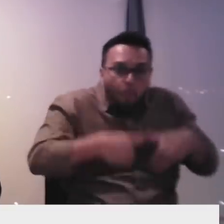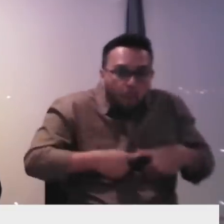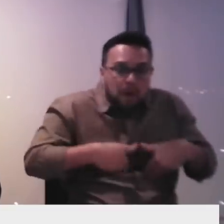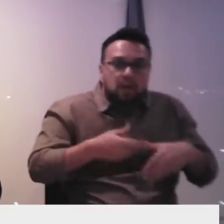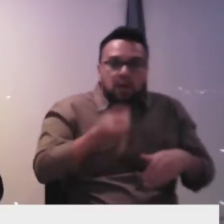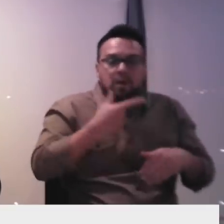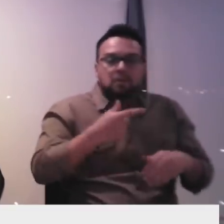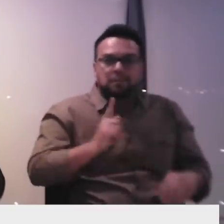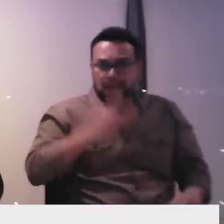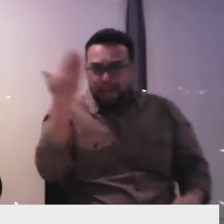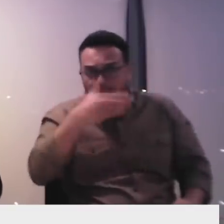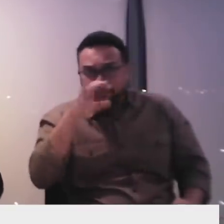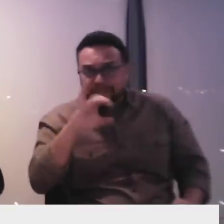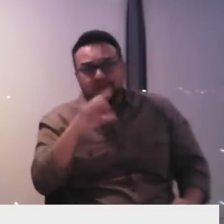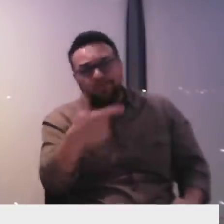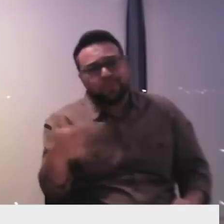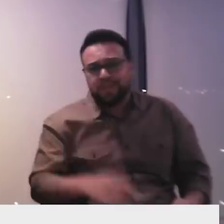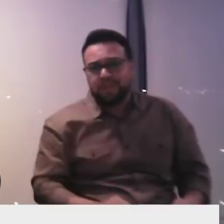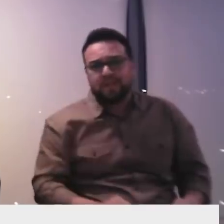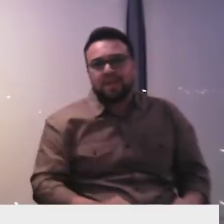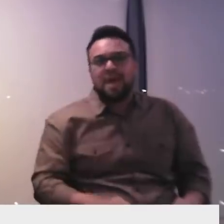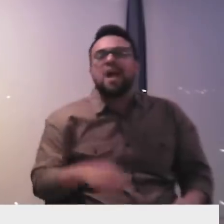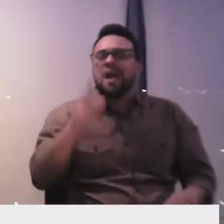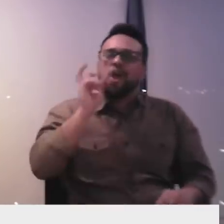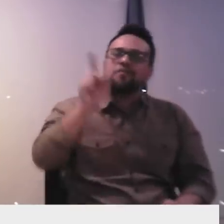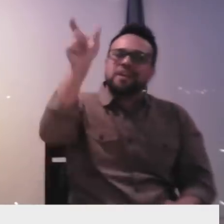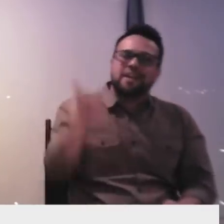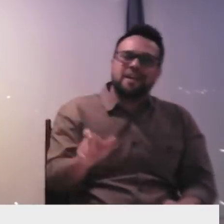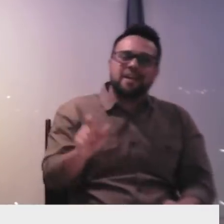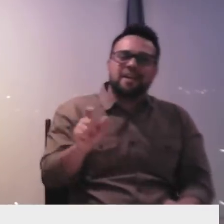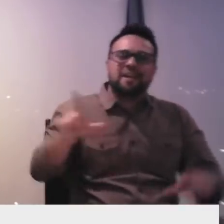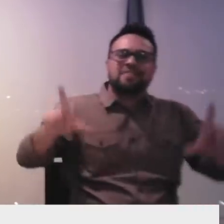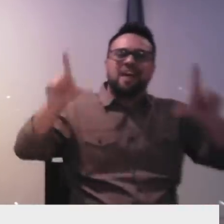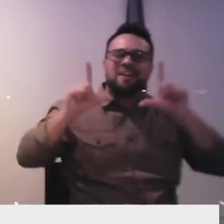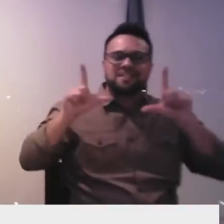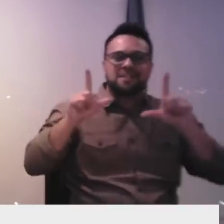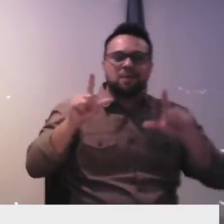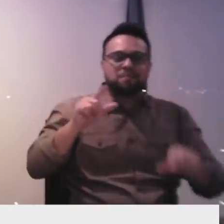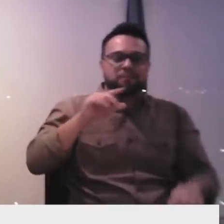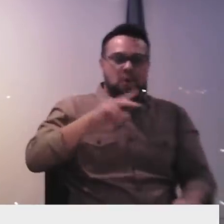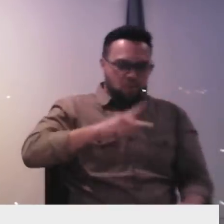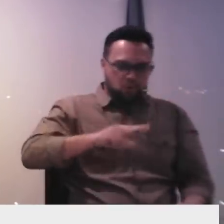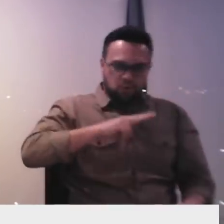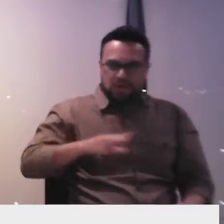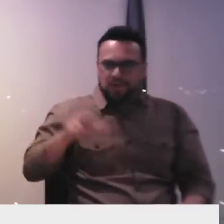Tem comprovação científica? Não tem. Eu vi um deboche de uma TV portuguesa em cima da gente. Você viu esse filme aí?